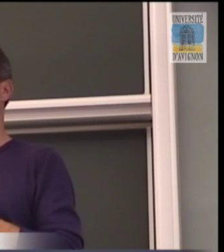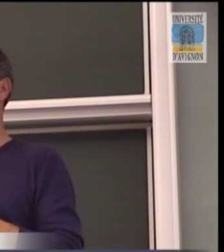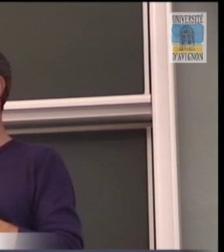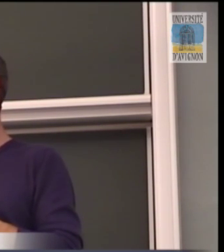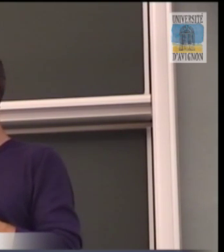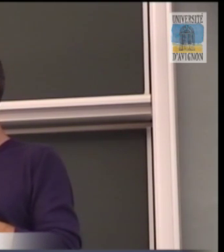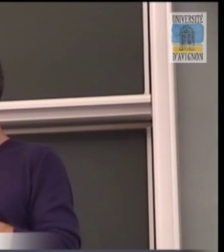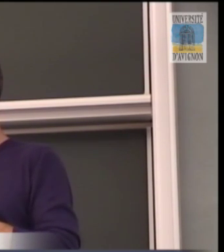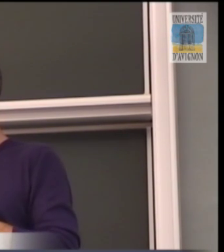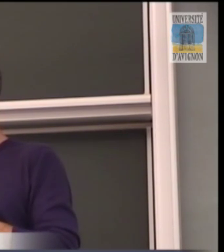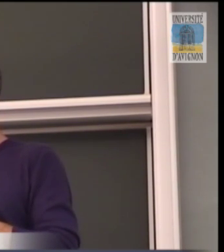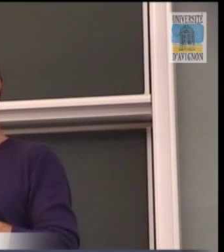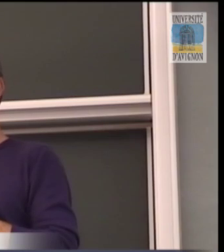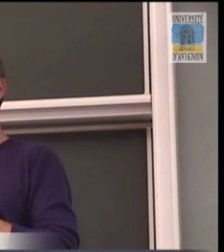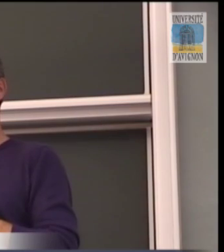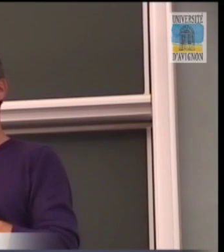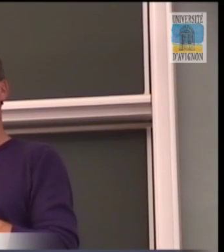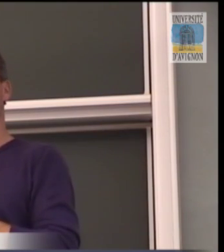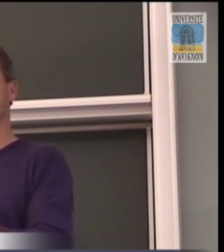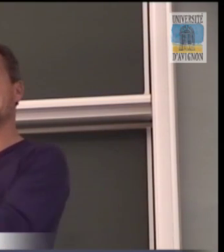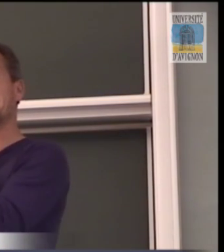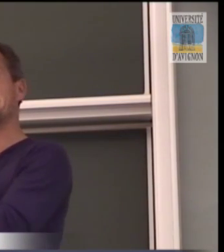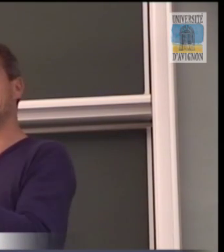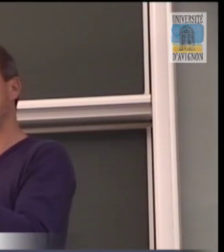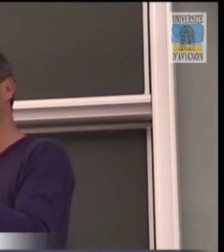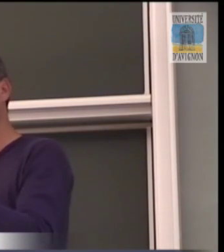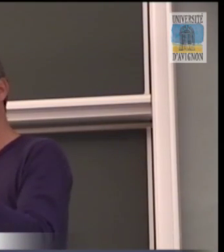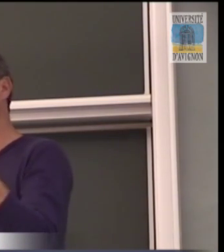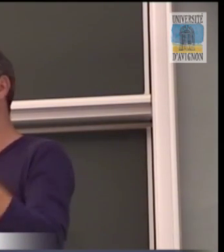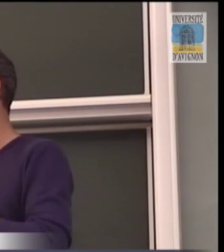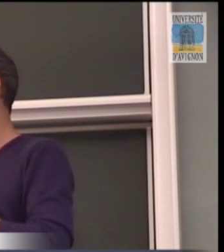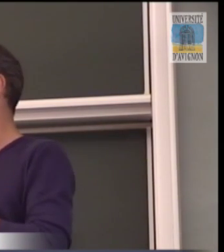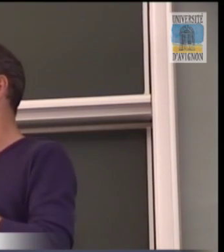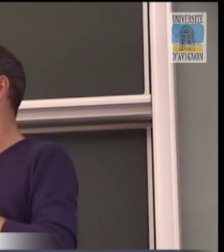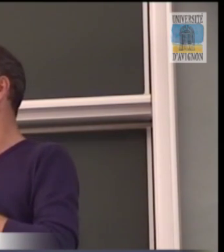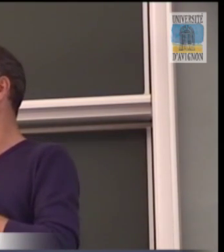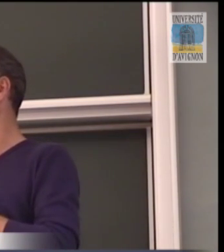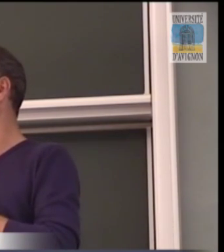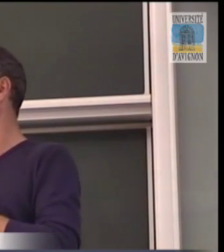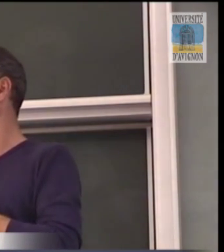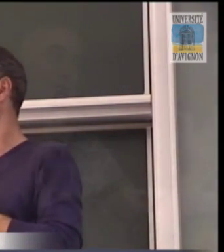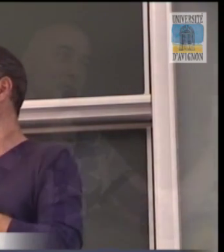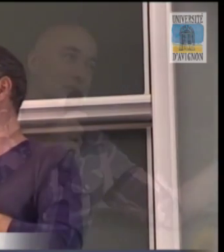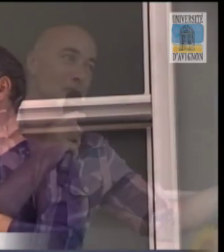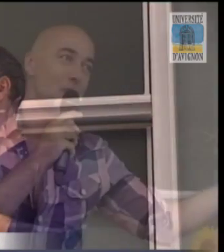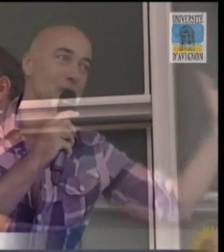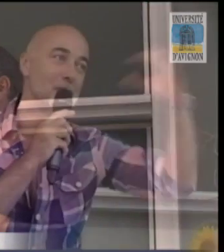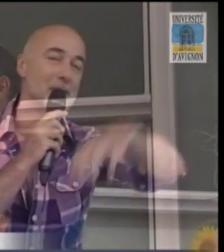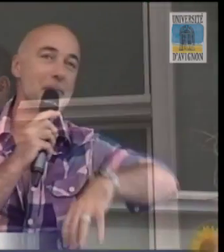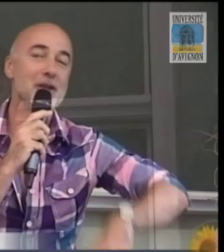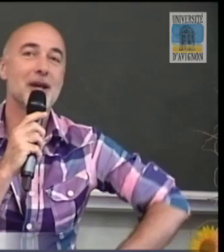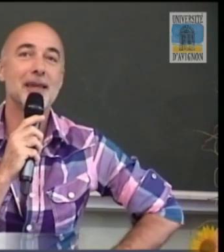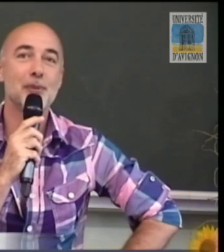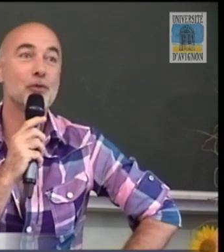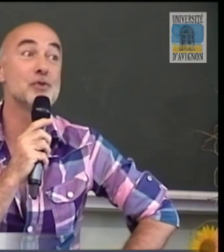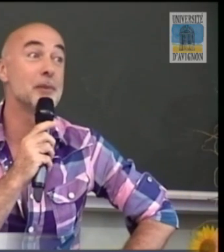très élogieuse de Christine, merci. Ce qui m'a amené à tout ça, je vais faire un peu la